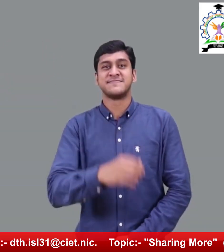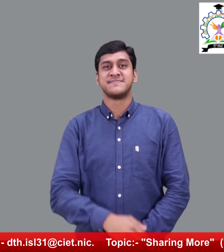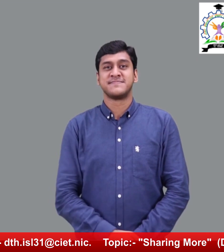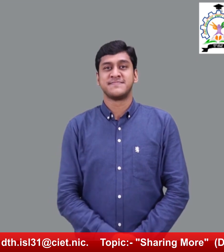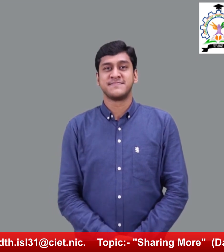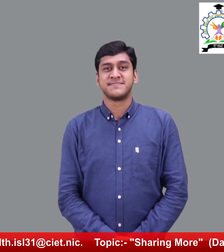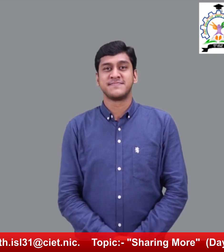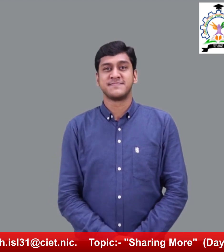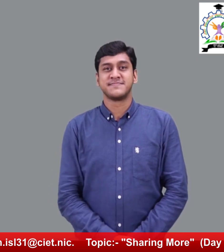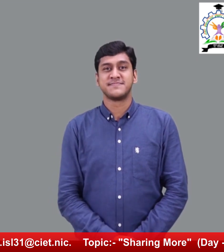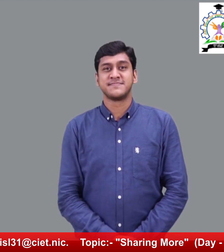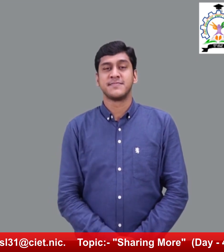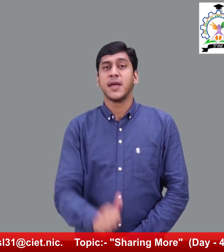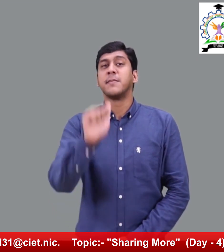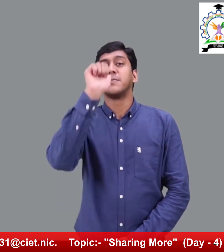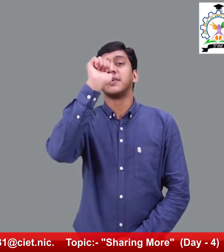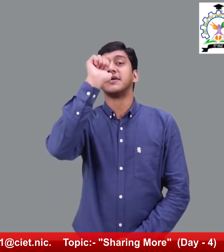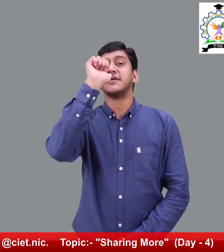खाना खाना,